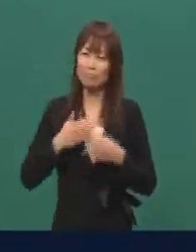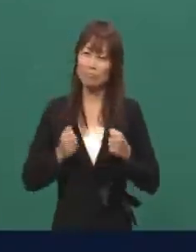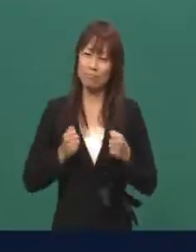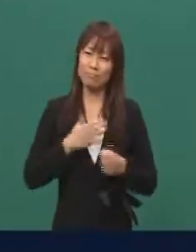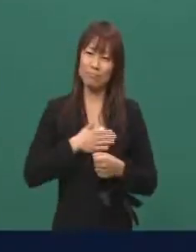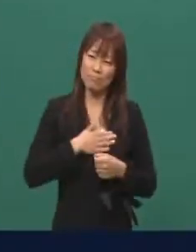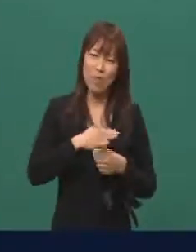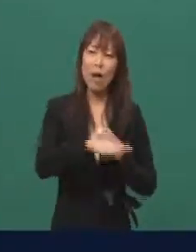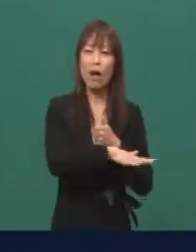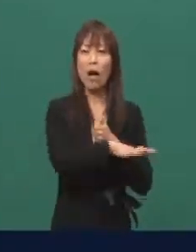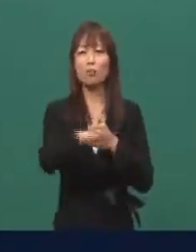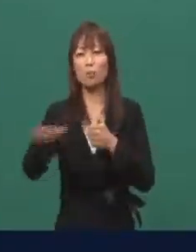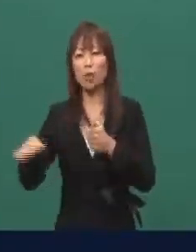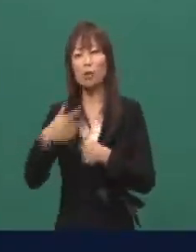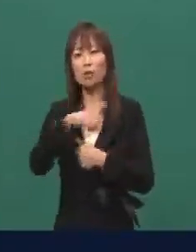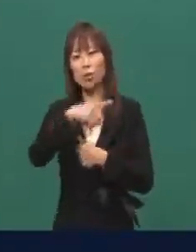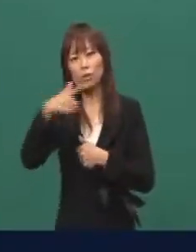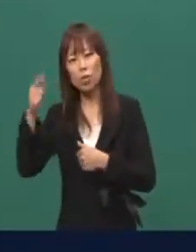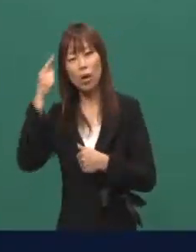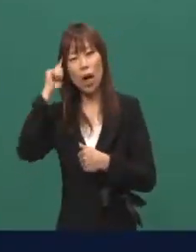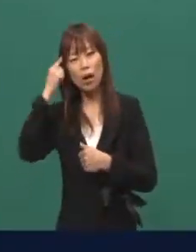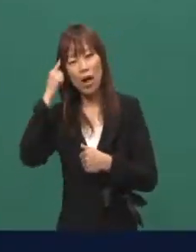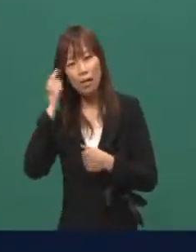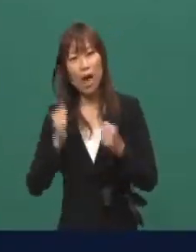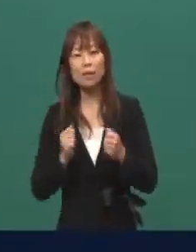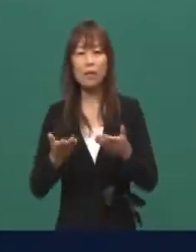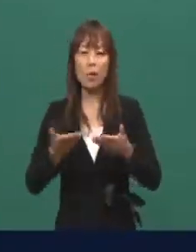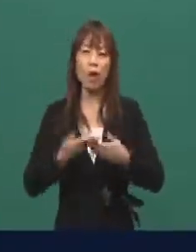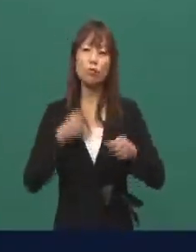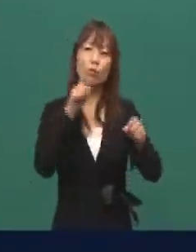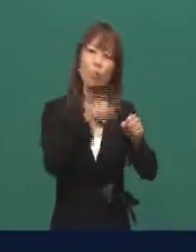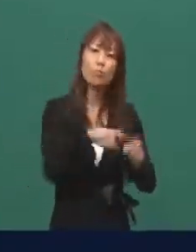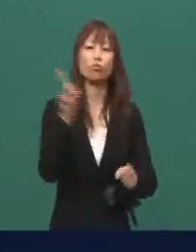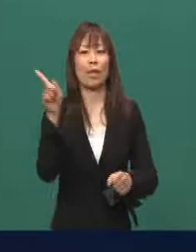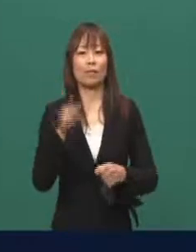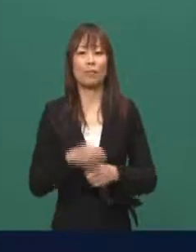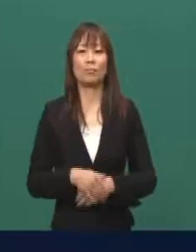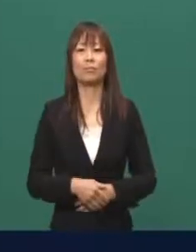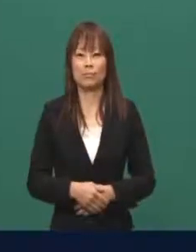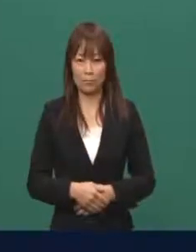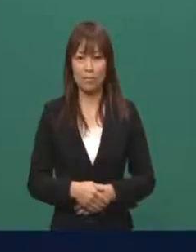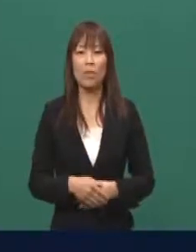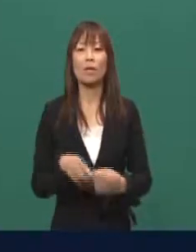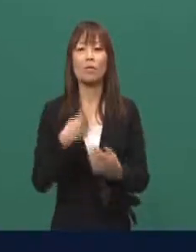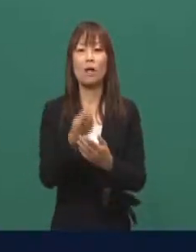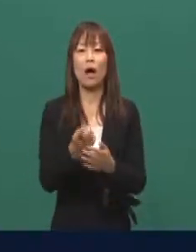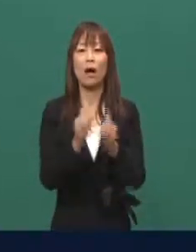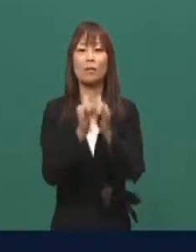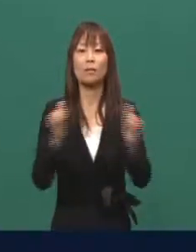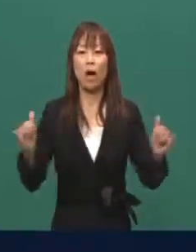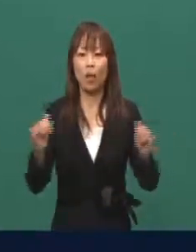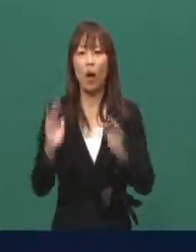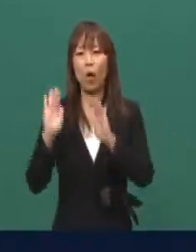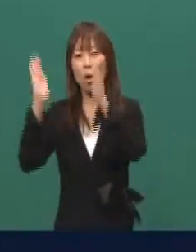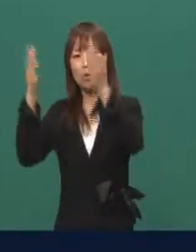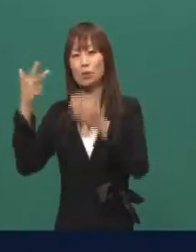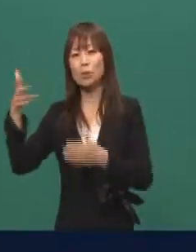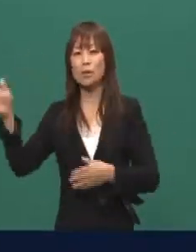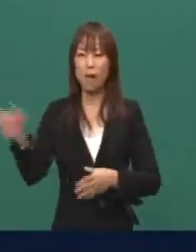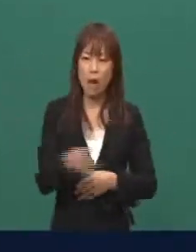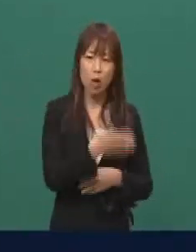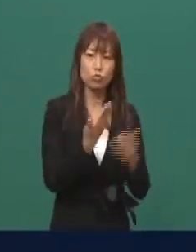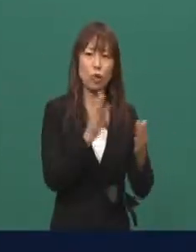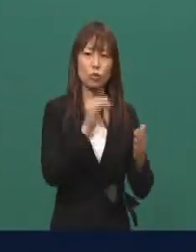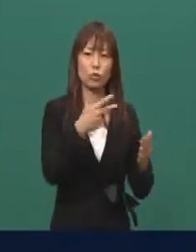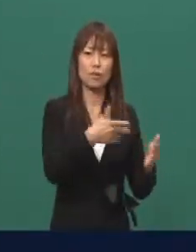おうと滋賀県などが開いたもので、今年で3回目です。参加者